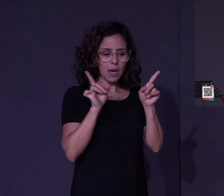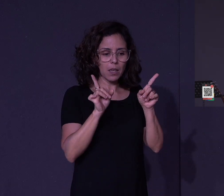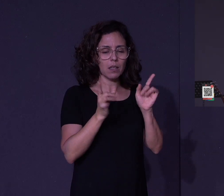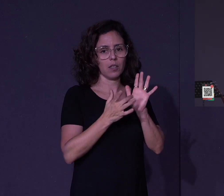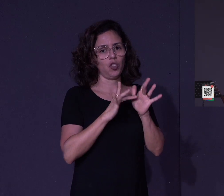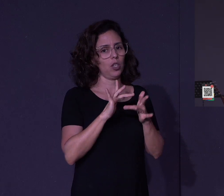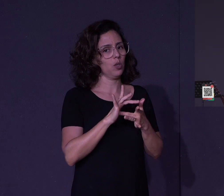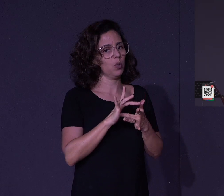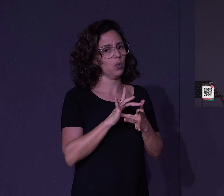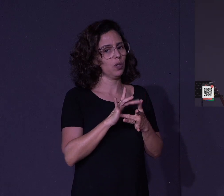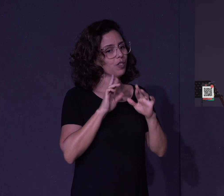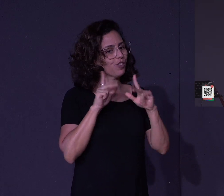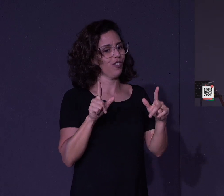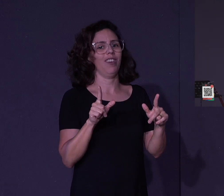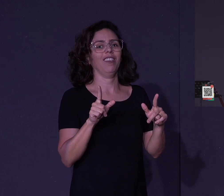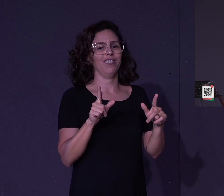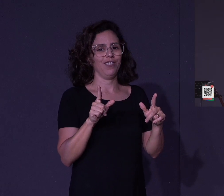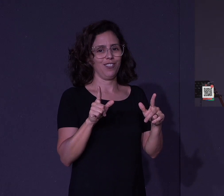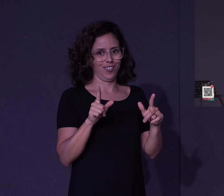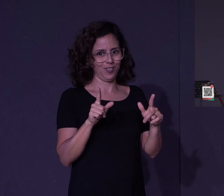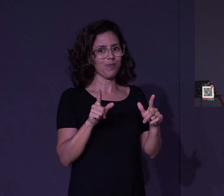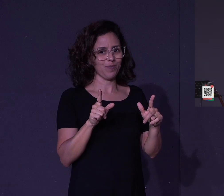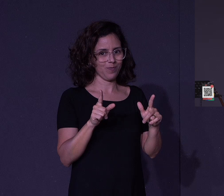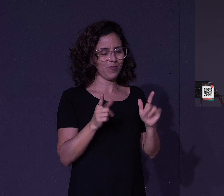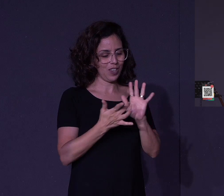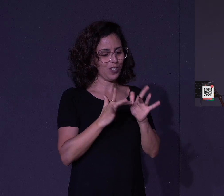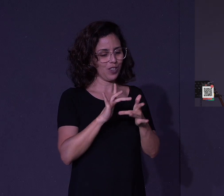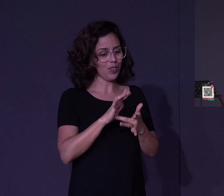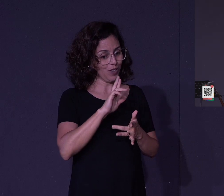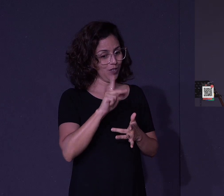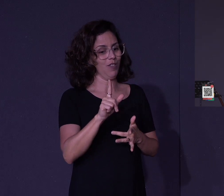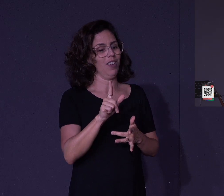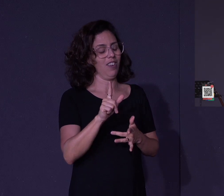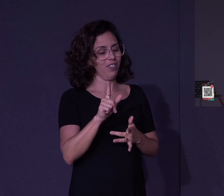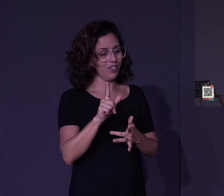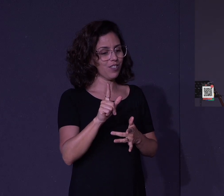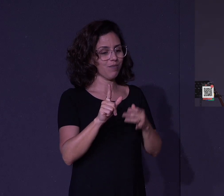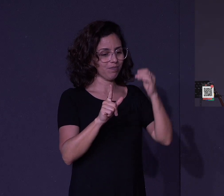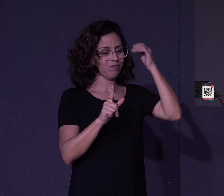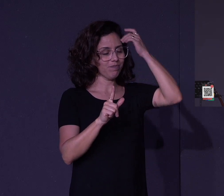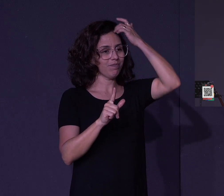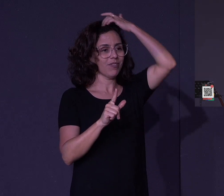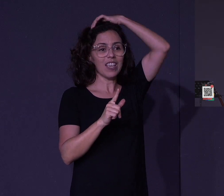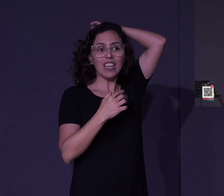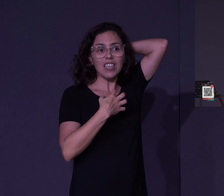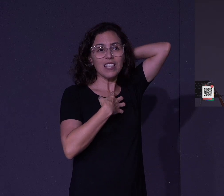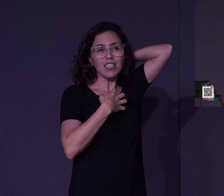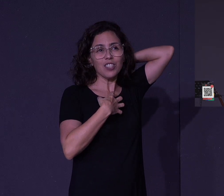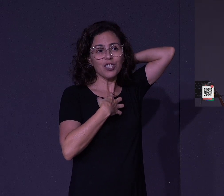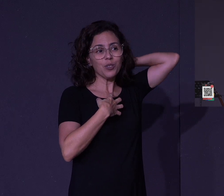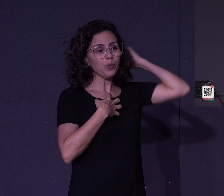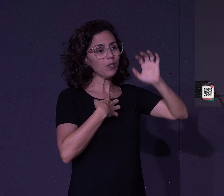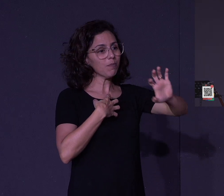Ele disse: essa mulher está sofrendo, e eu posso mudar a história dela. Você crê que Jesus pode mudar a história da tua